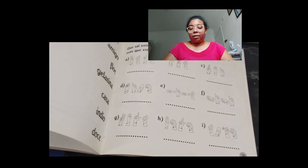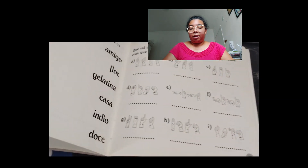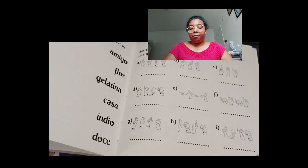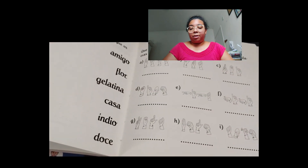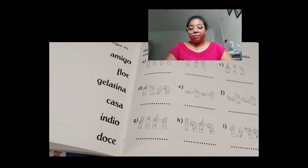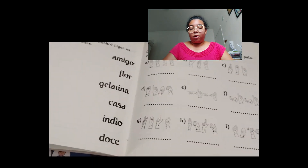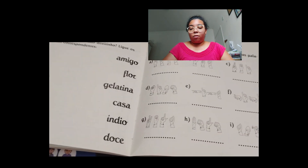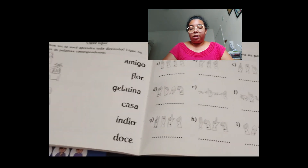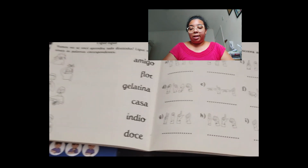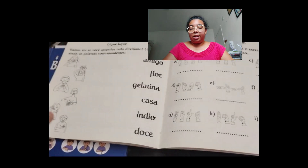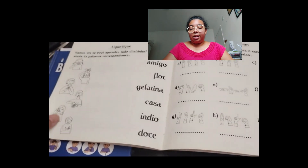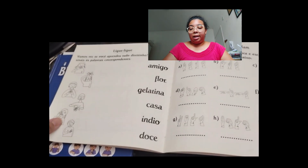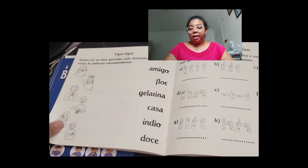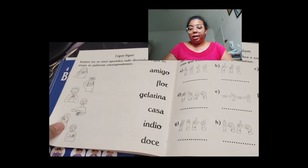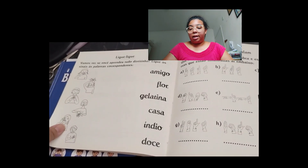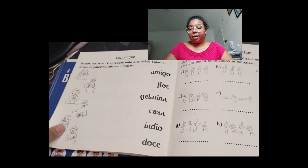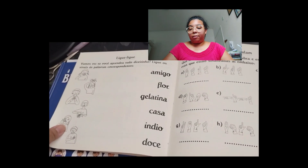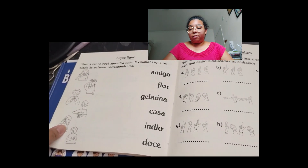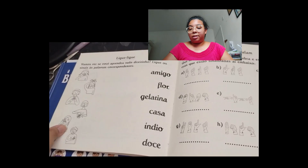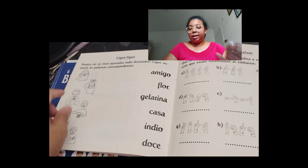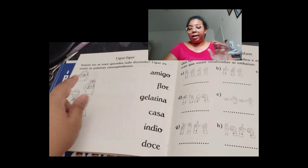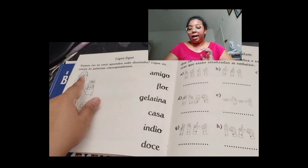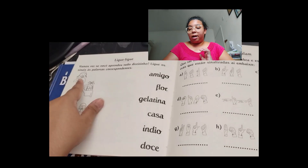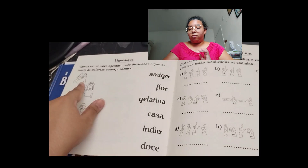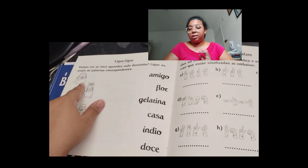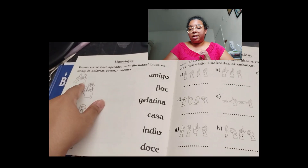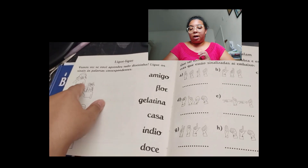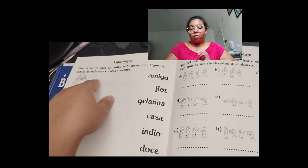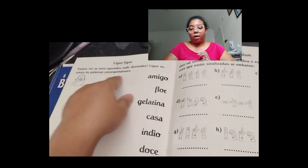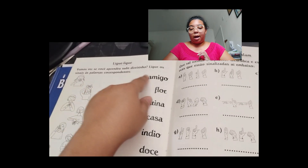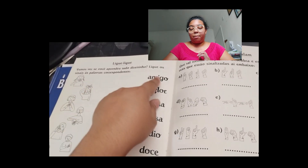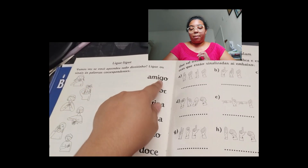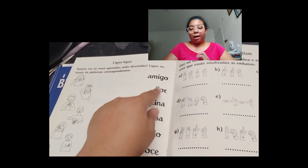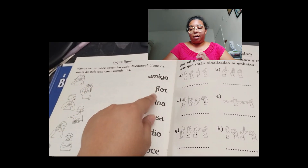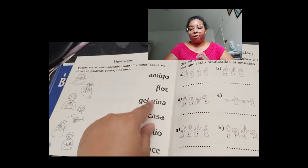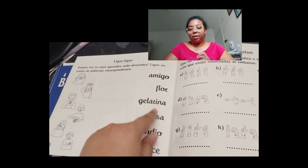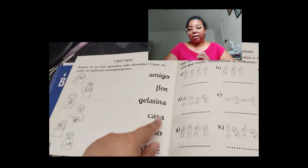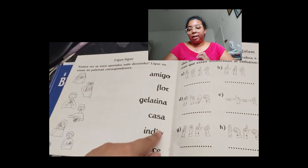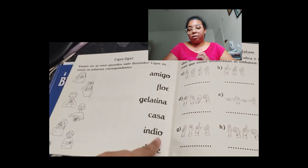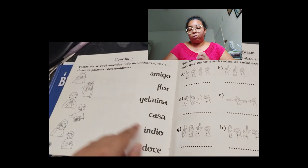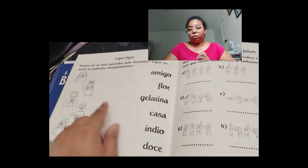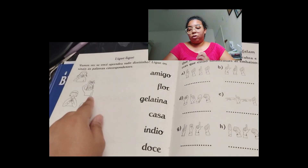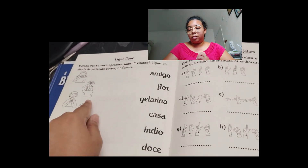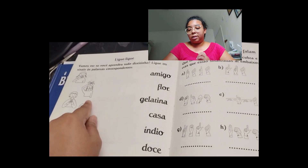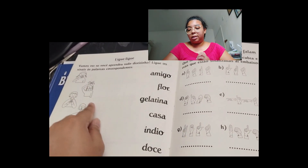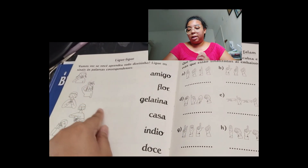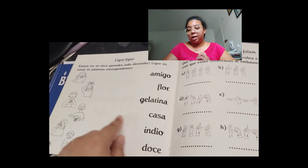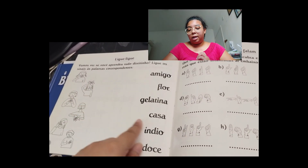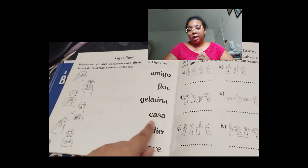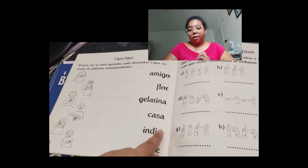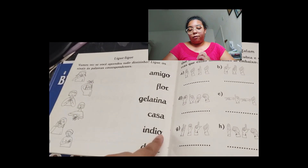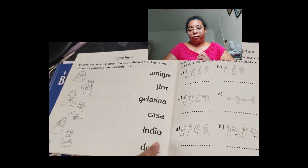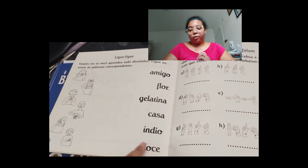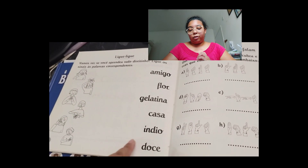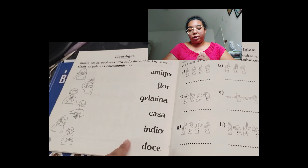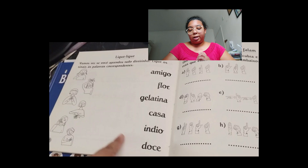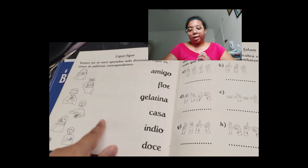Depois vem com ligue-ligue, que é para você ligar o sinal à palavra, né? Então, doce, flor,